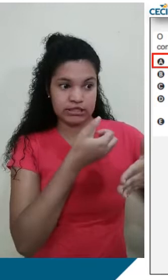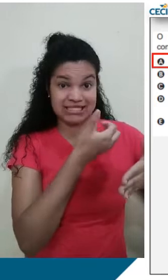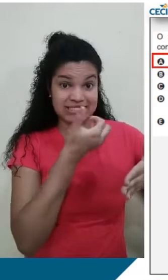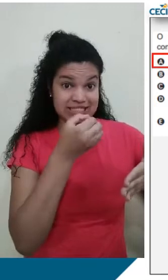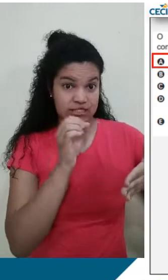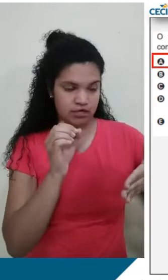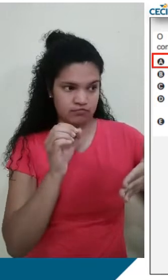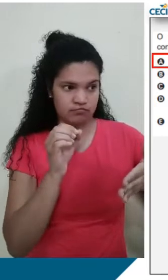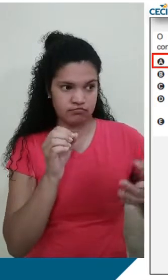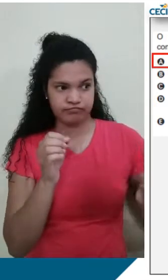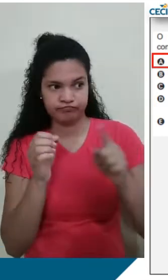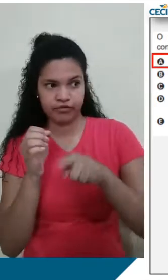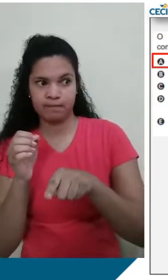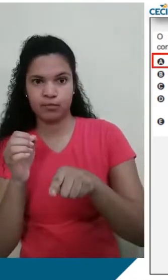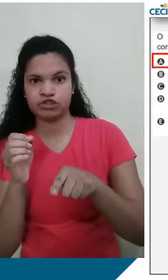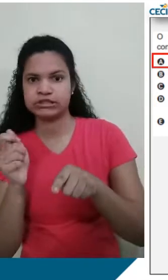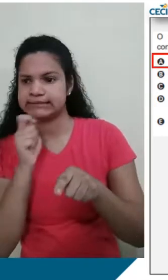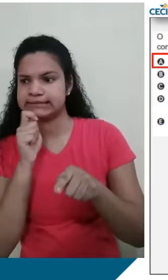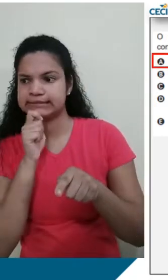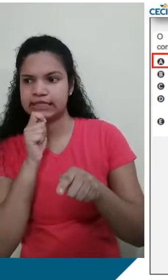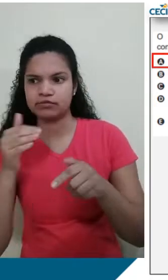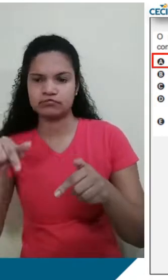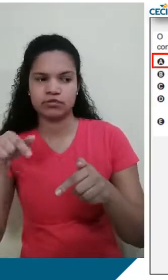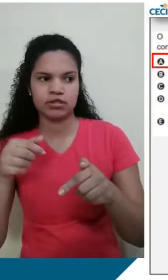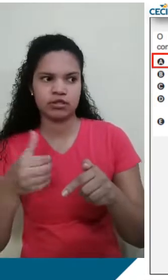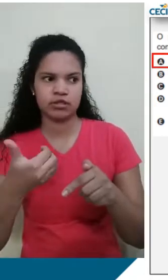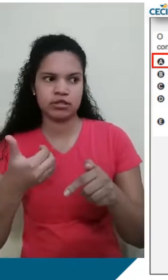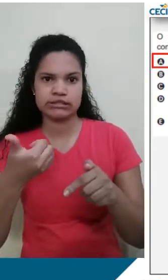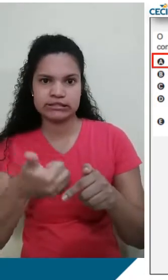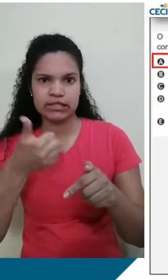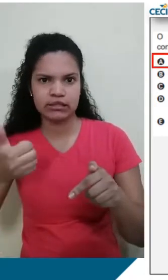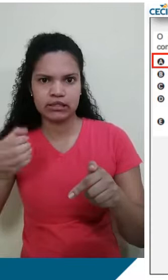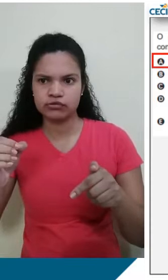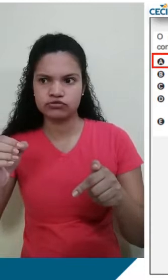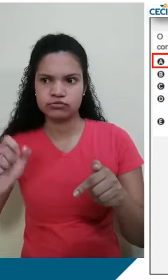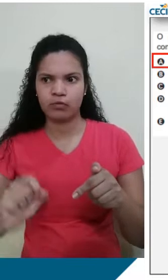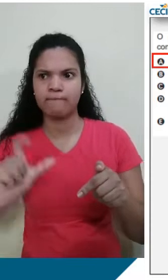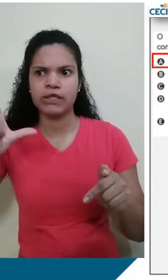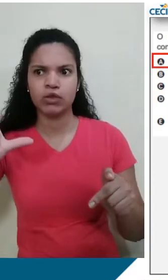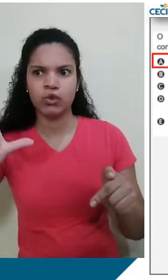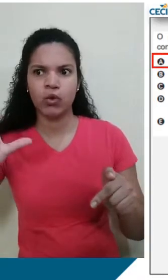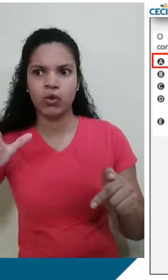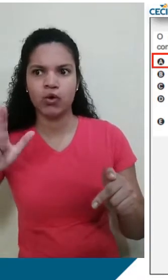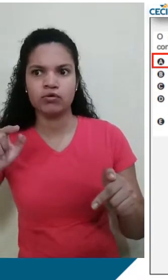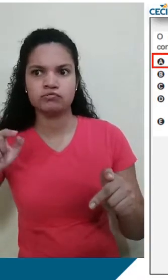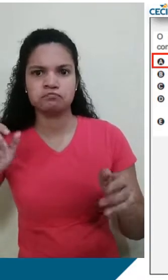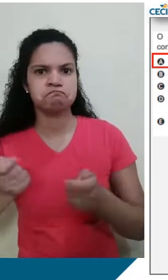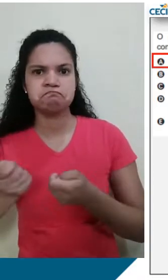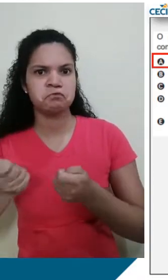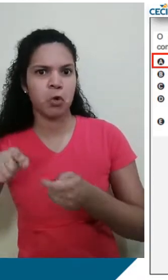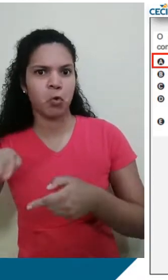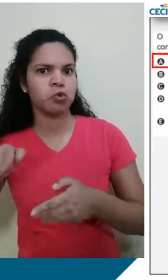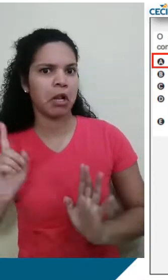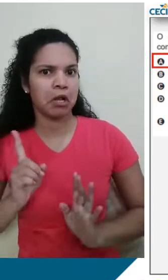dos peixes predadores, passou a ser de 110 indivíduos por metro quadrado. Então a densidade aumentou e não foi controlada